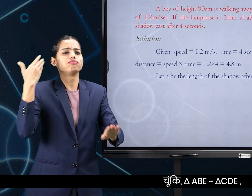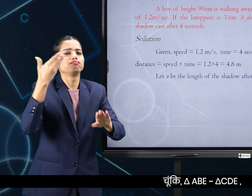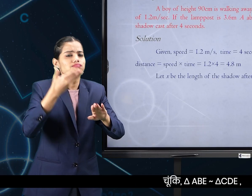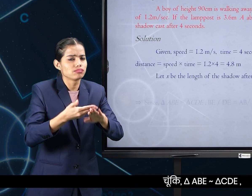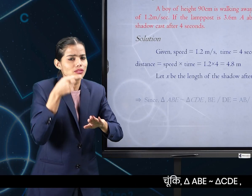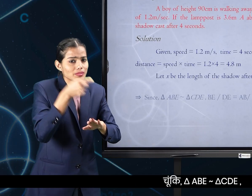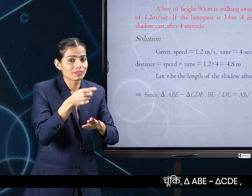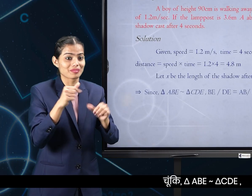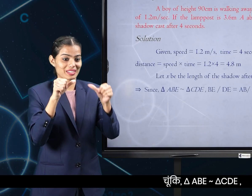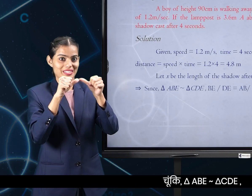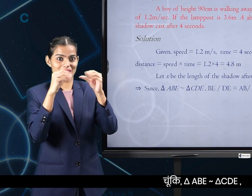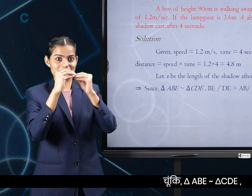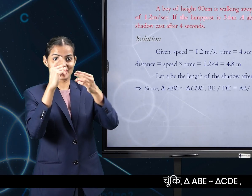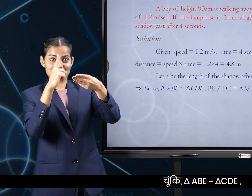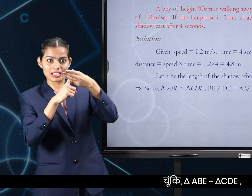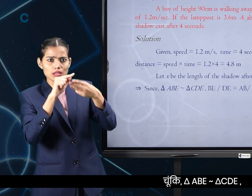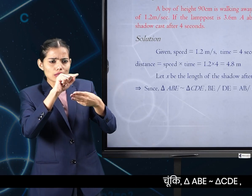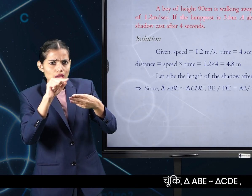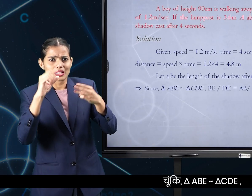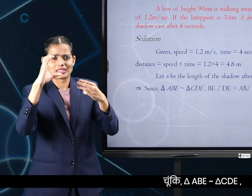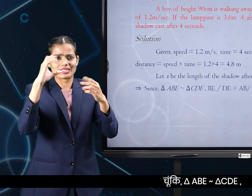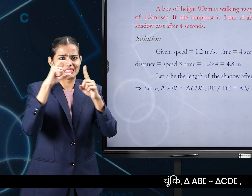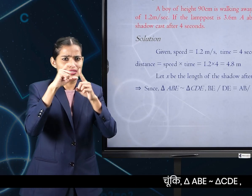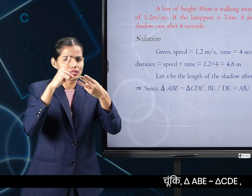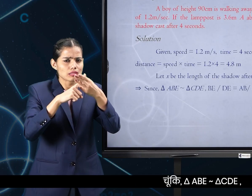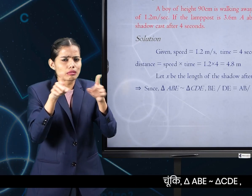चूंकि त्रिभुज ABE सिमिलर टू त्रिभुज CDE,